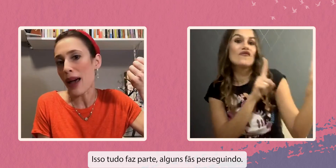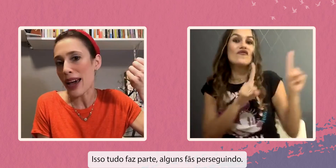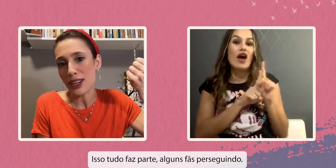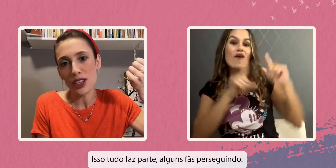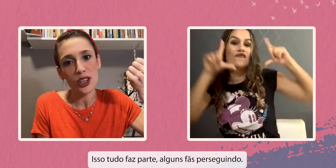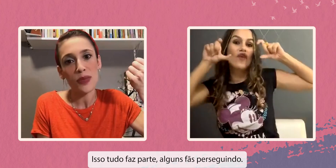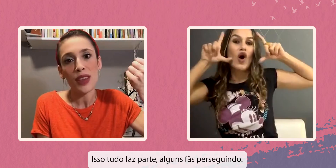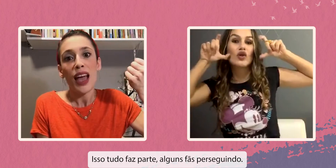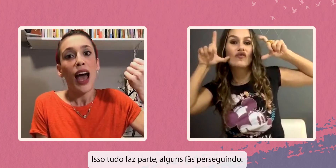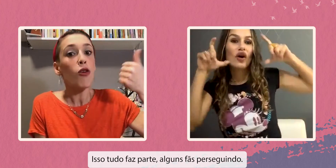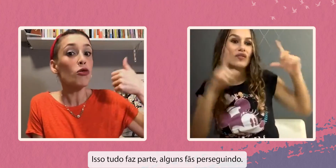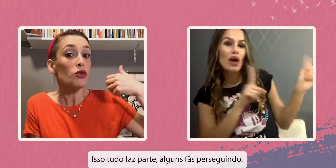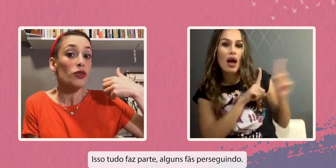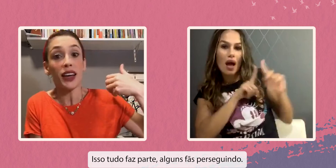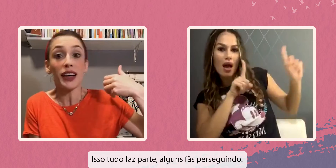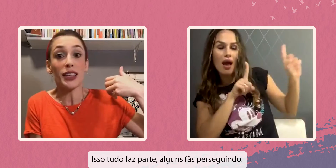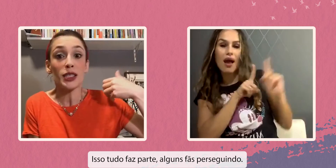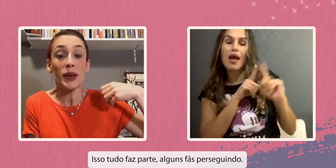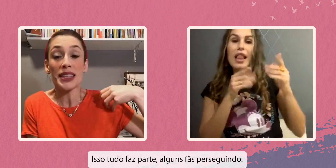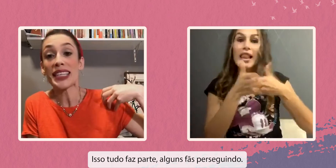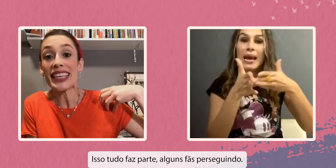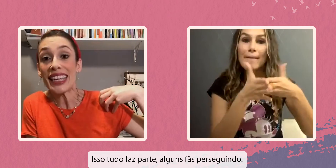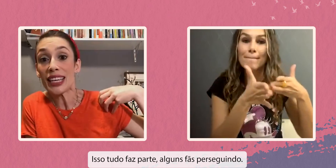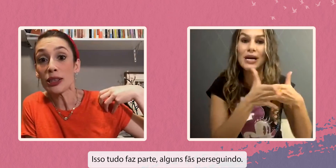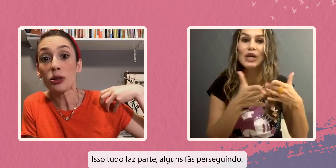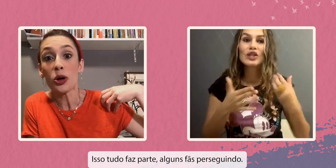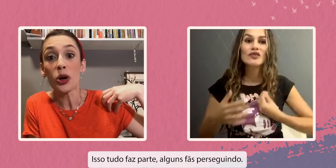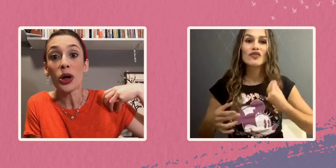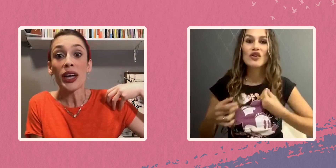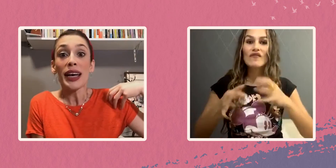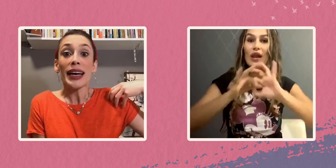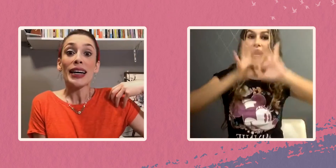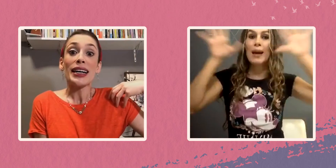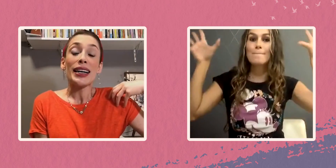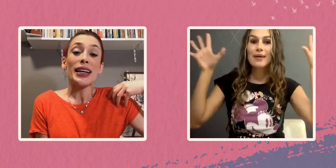faz parte. Alguns fãs perseguindo,